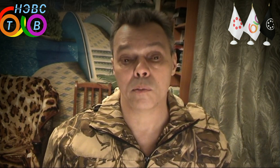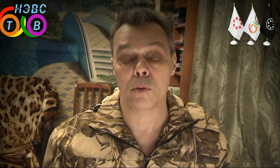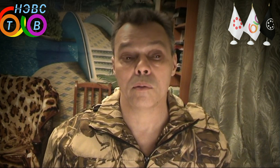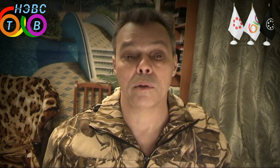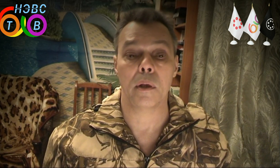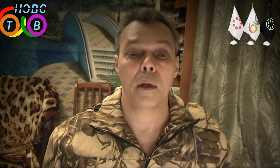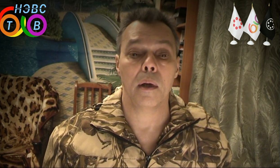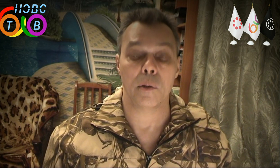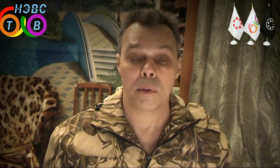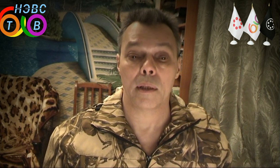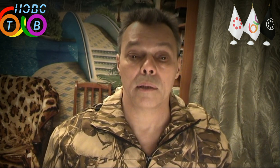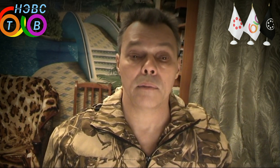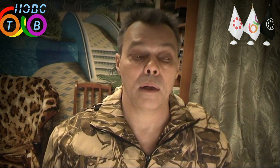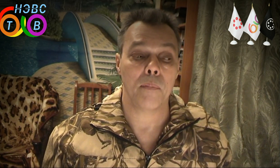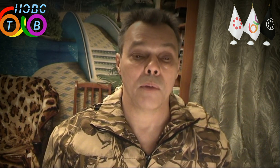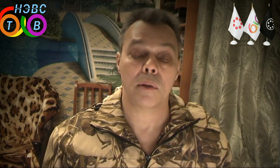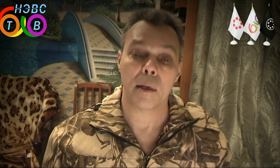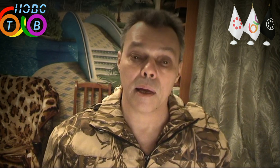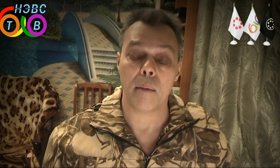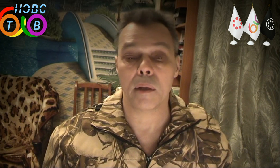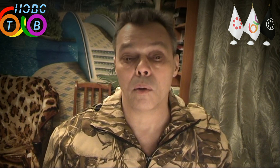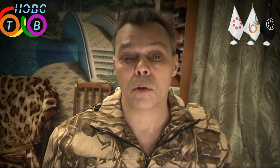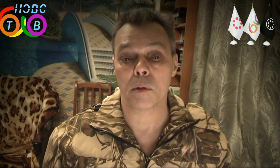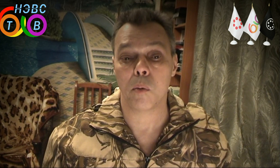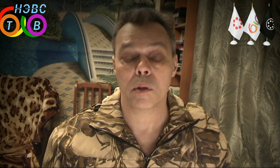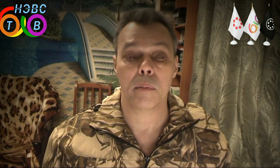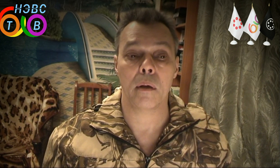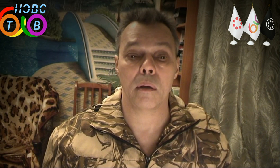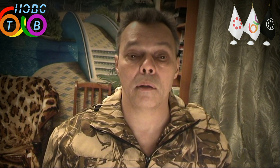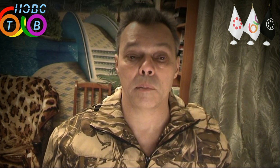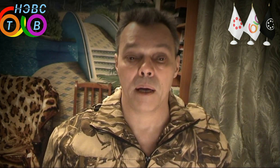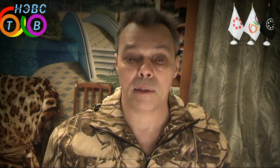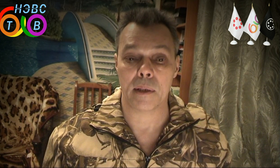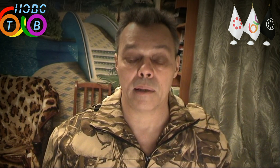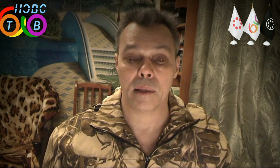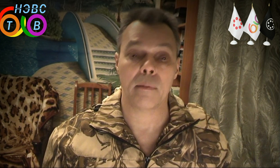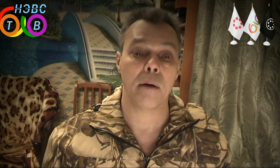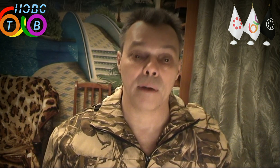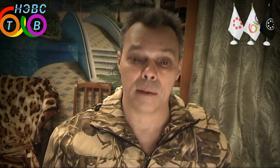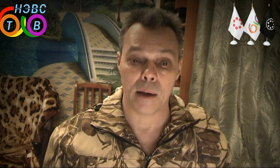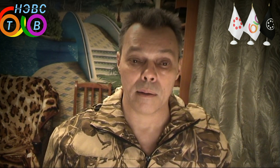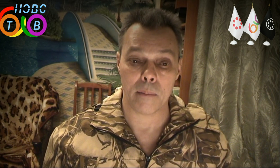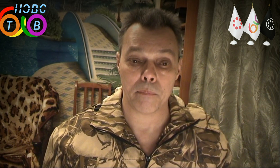судьбу сегодня, особенно негативно. И вот тогда мы находим способы избавиться от этого влияния